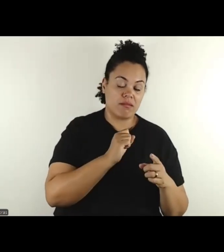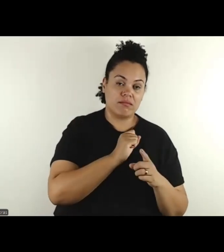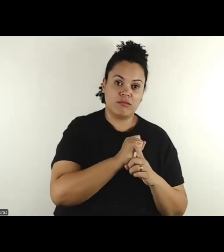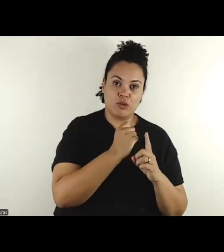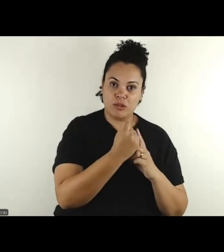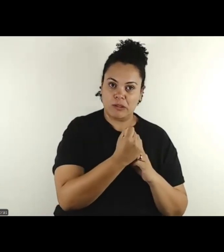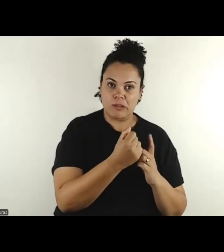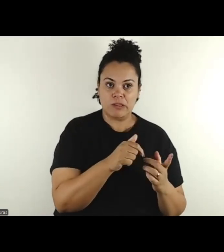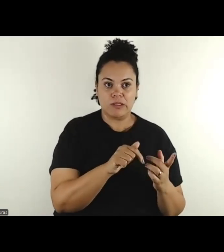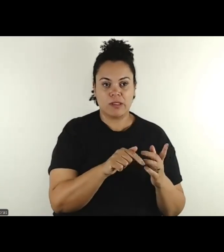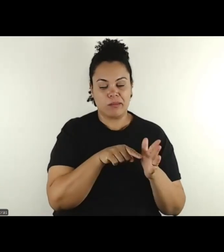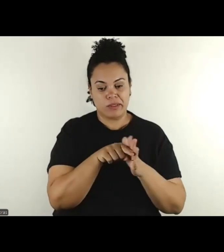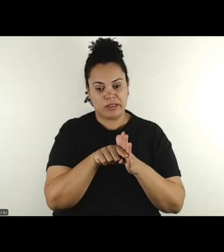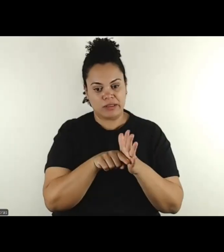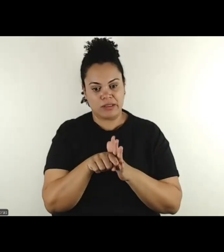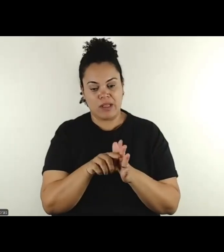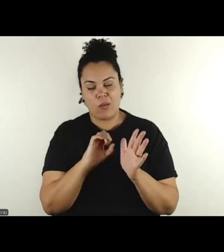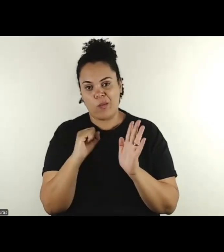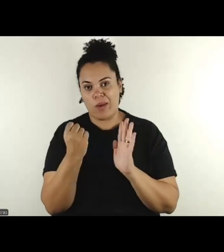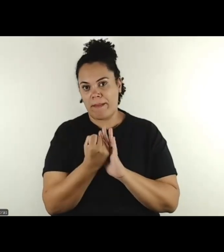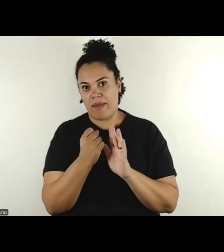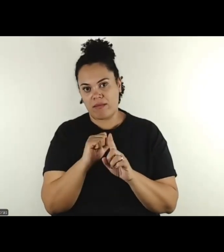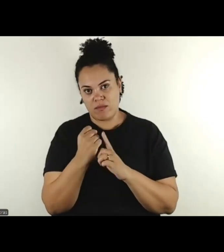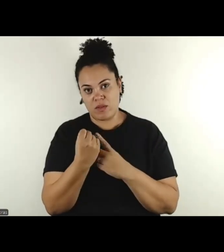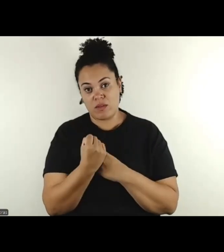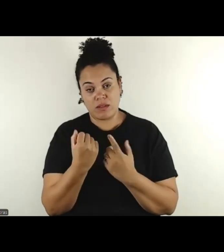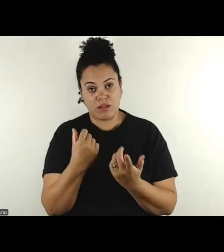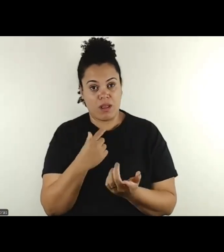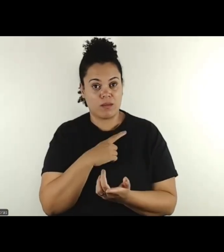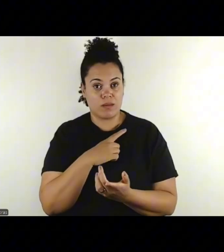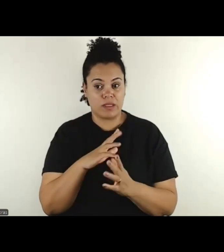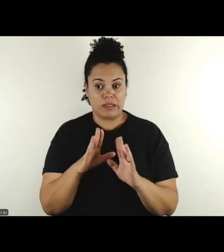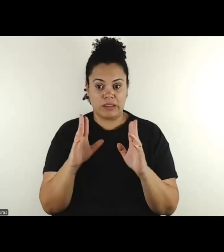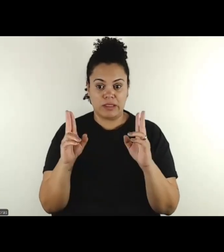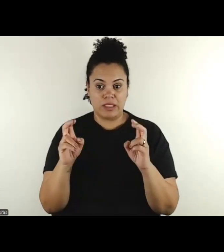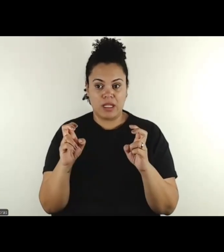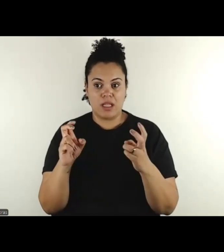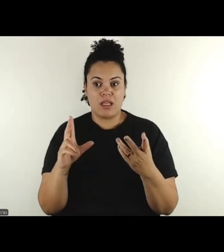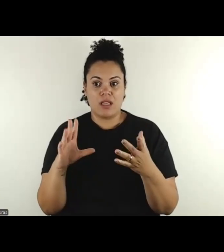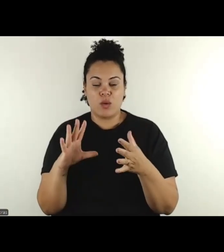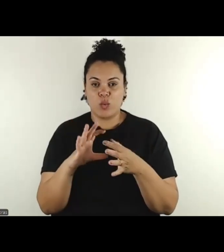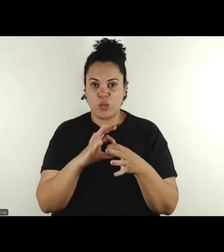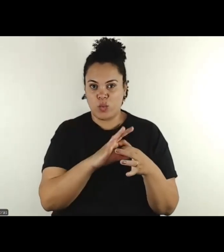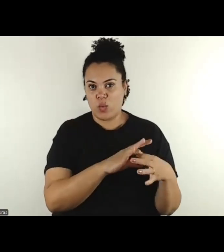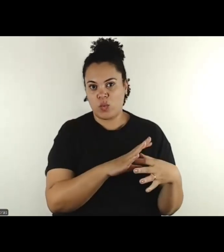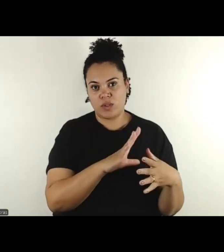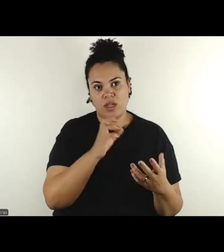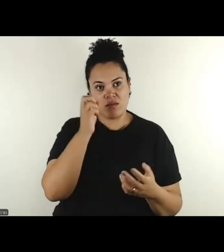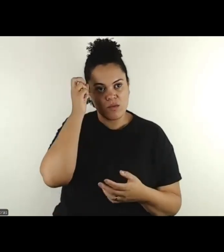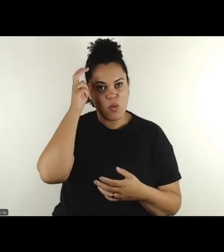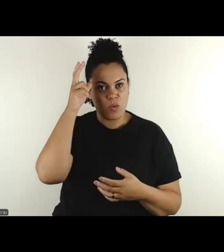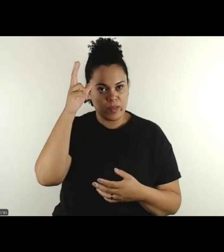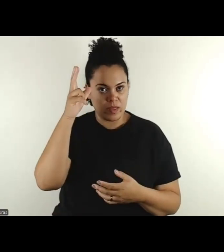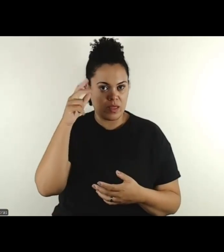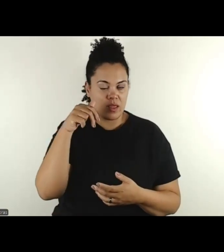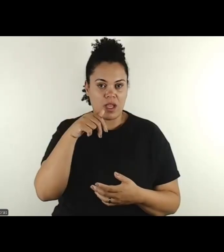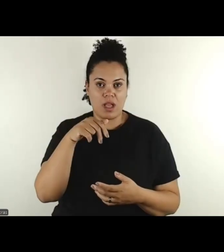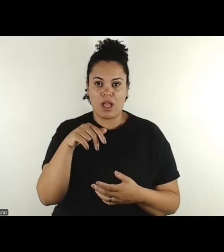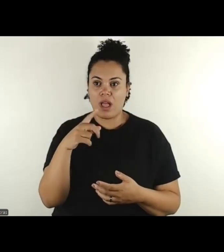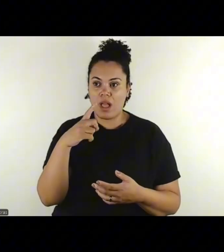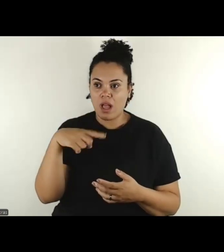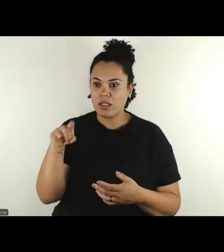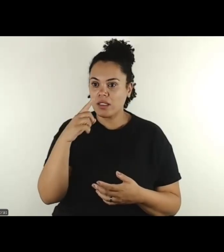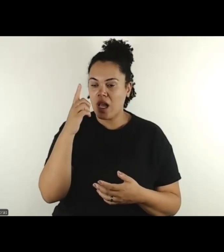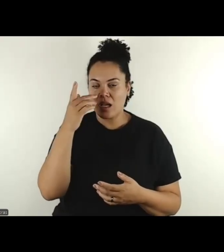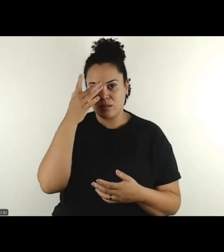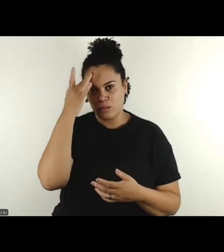pesquisado, mas do ponto de vista do impacto social, né, em relação ao conhecimento da sociedade, do que se passa nas comunidades terapêuticas,